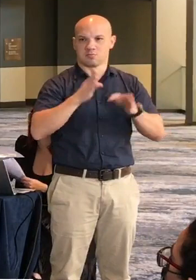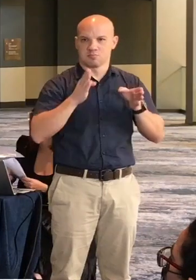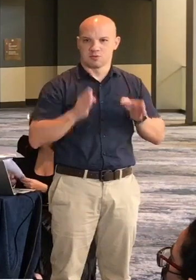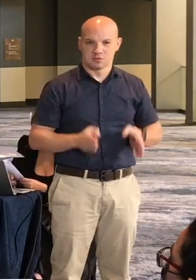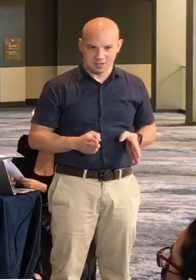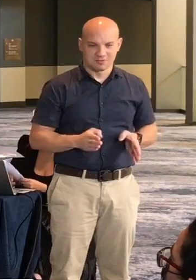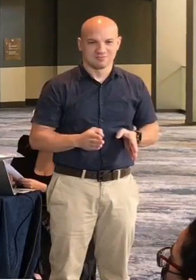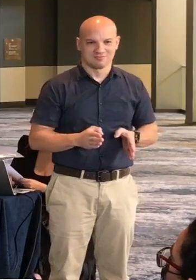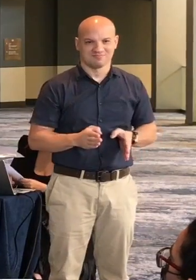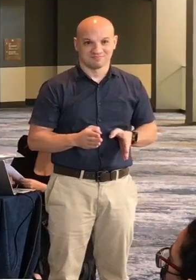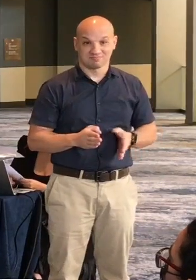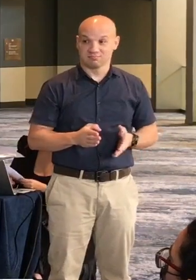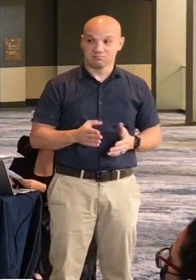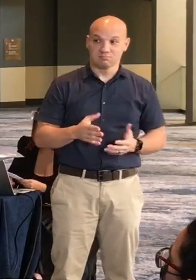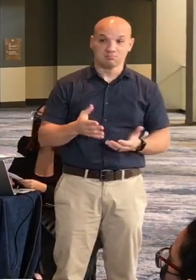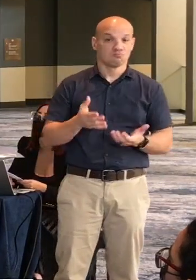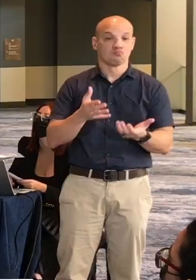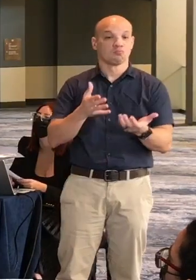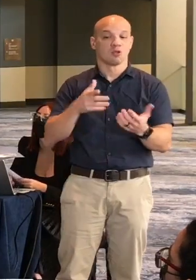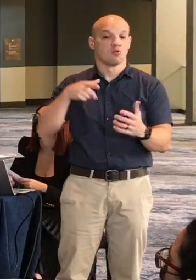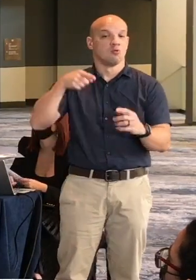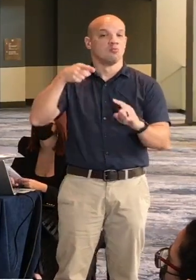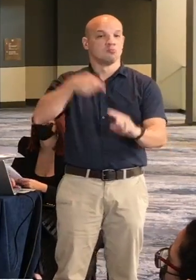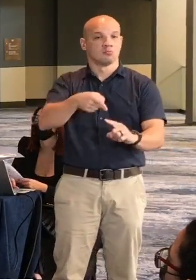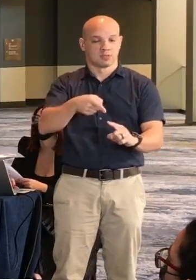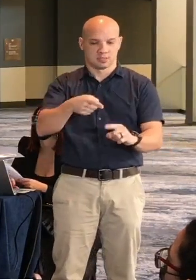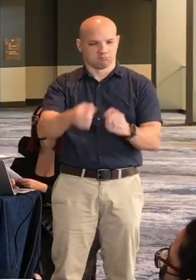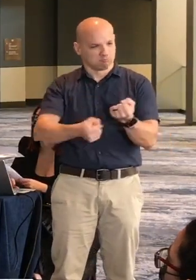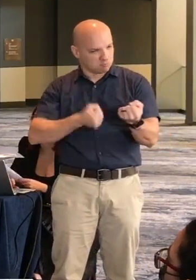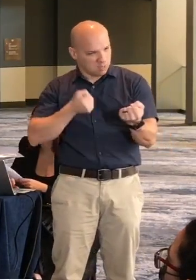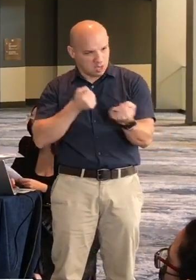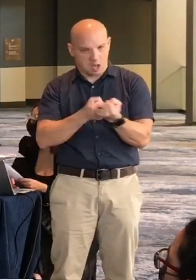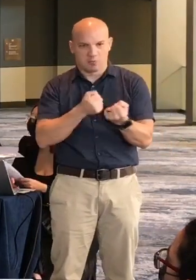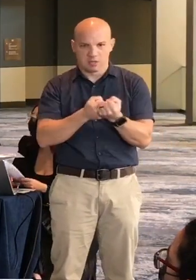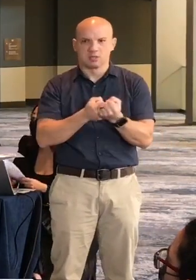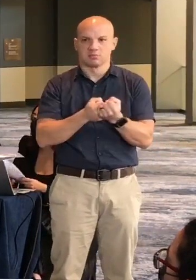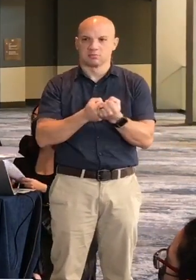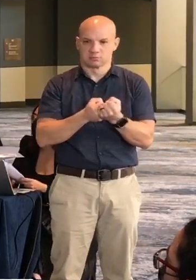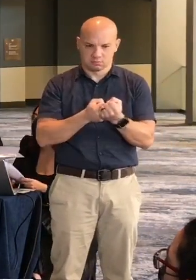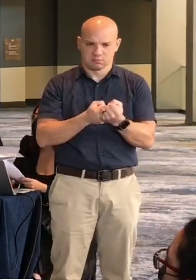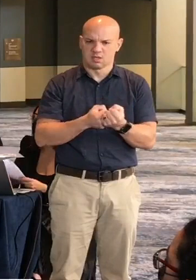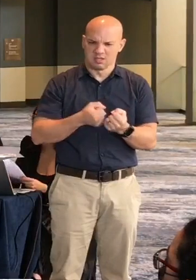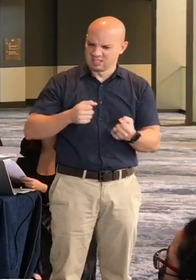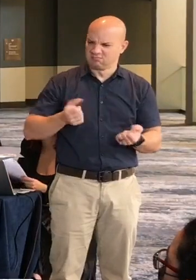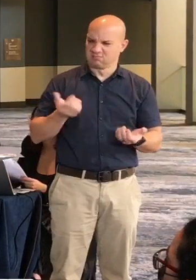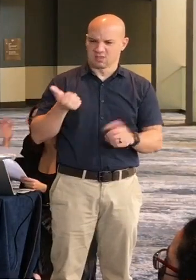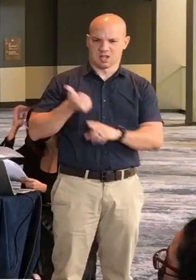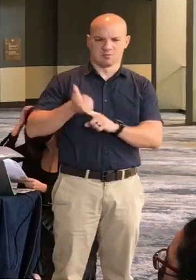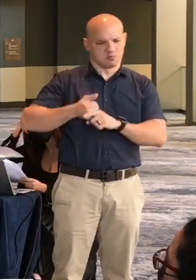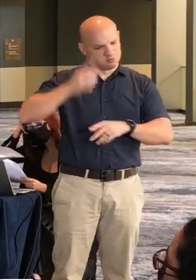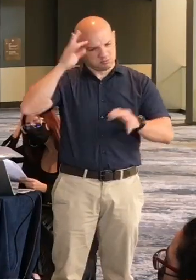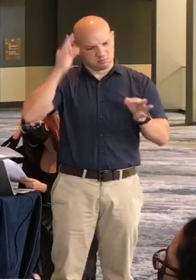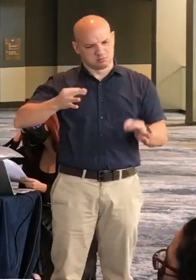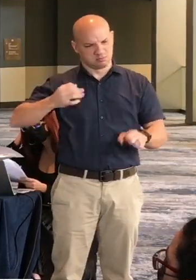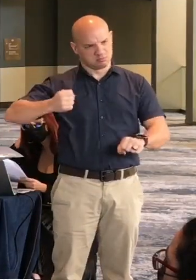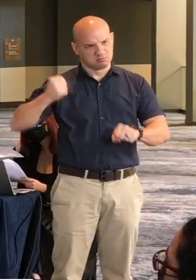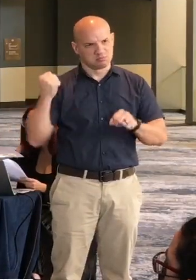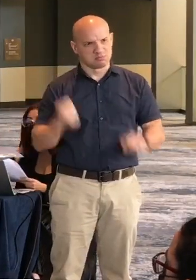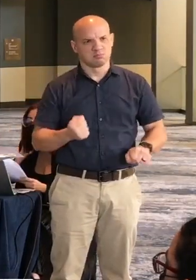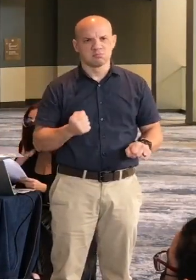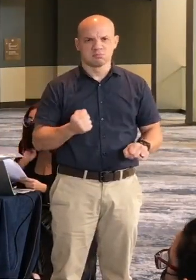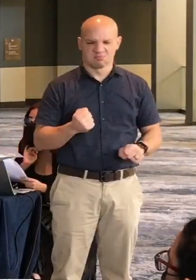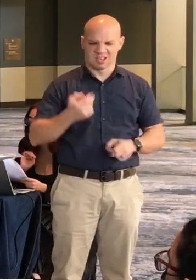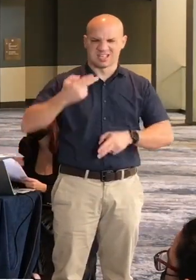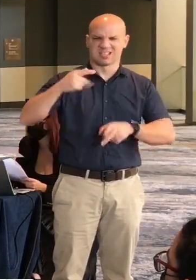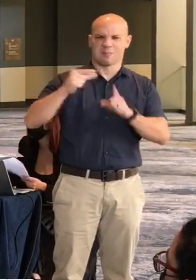puertorriqueños y su deseo de apoyar y tomar una postura. Me encantó esa palabra, tomar una postura, que muchas personas a veces por